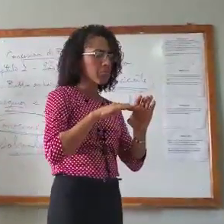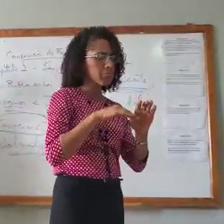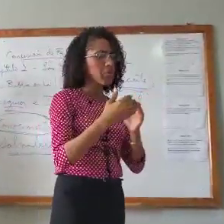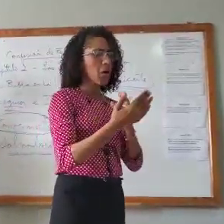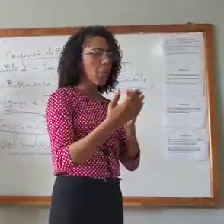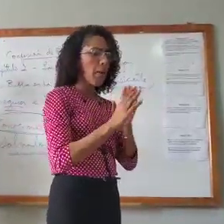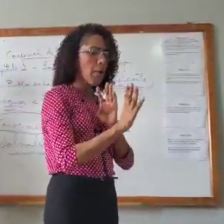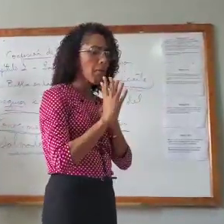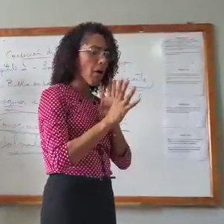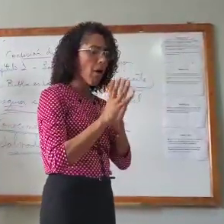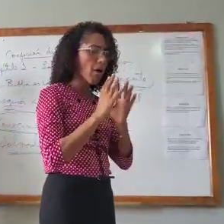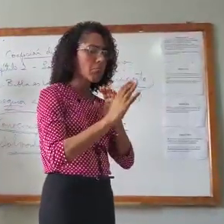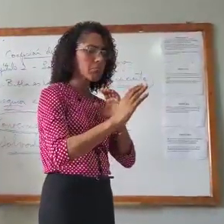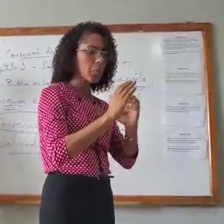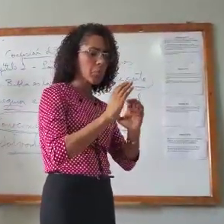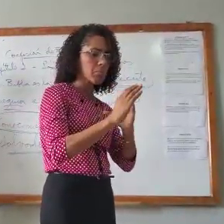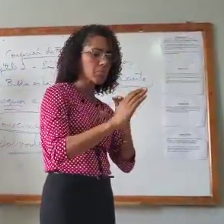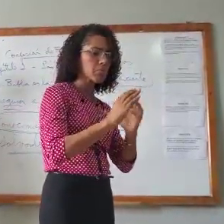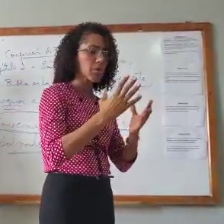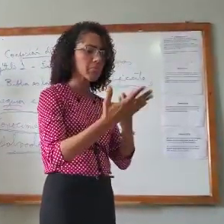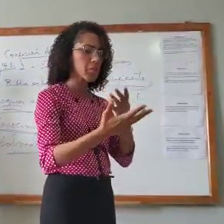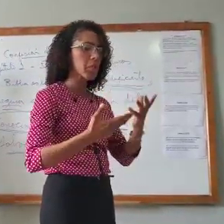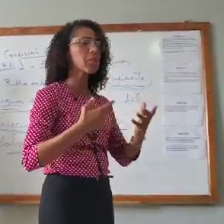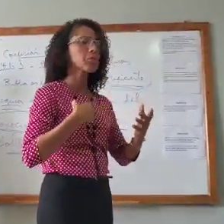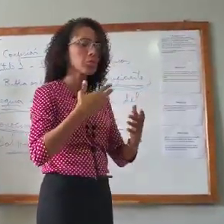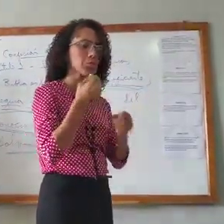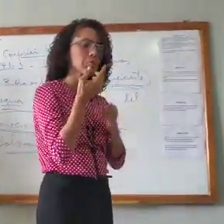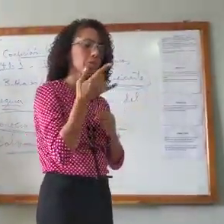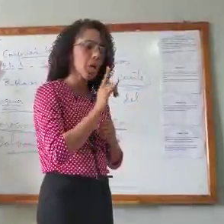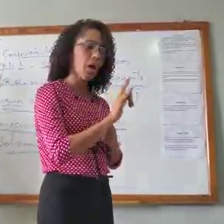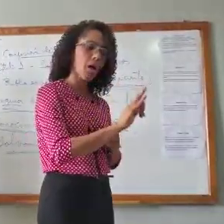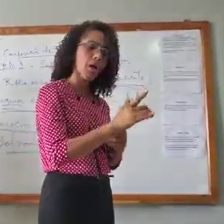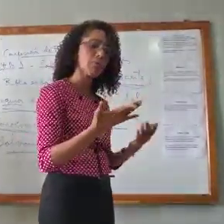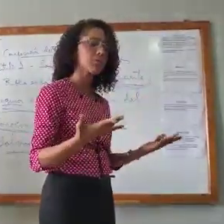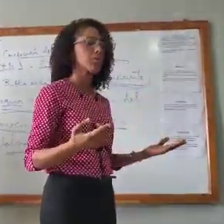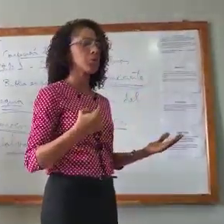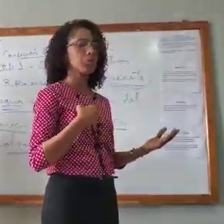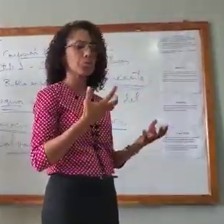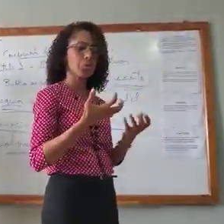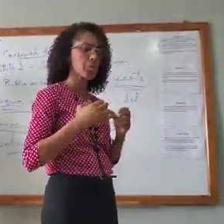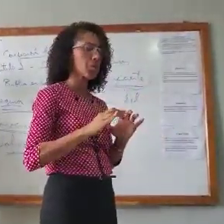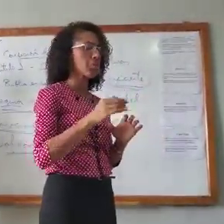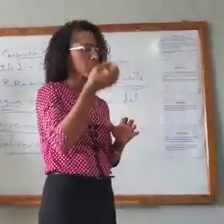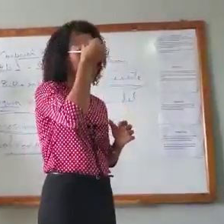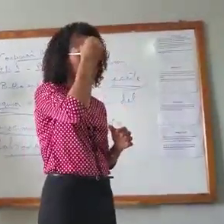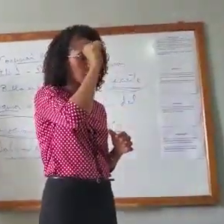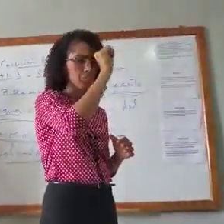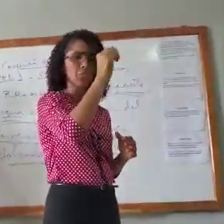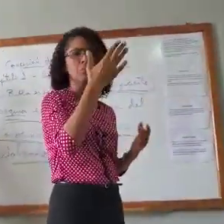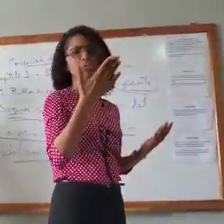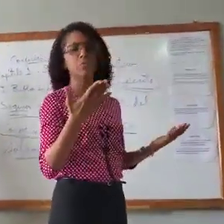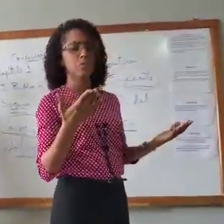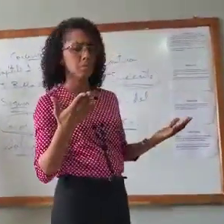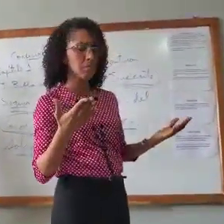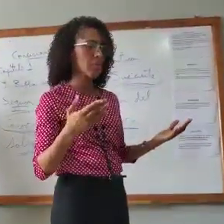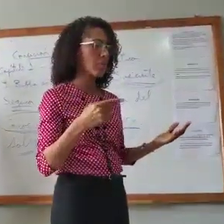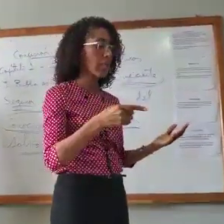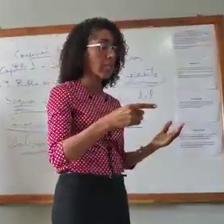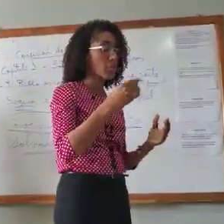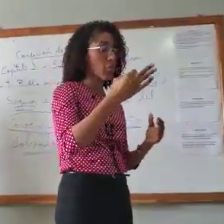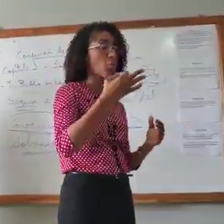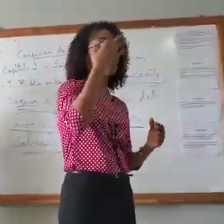quiere, tu mami no quiere que tú seas un desobediente, eso te va a traer